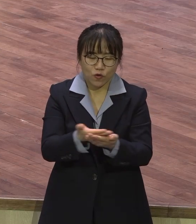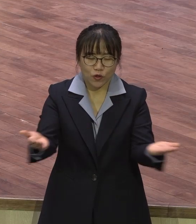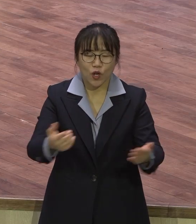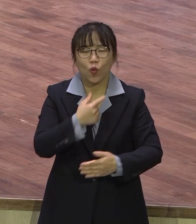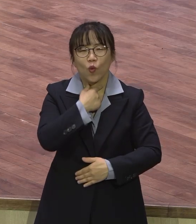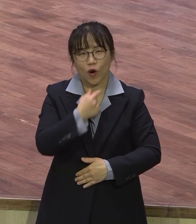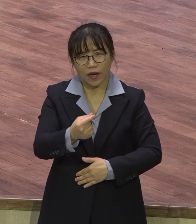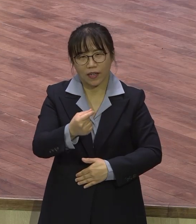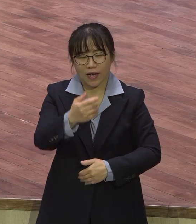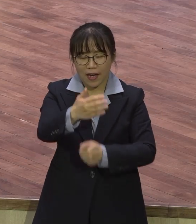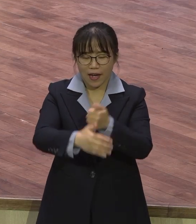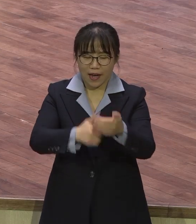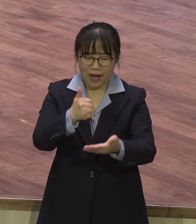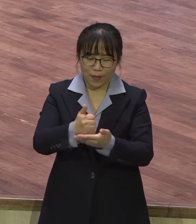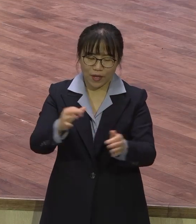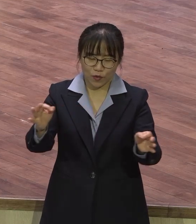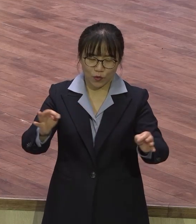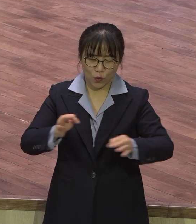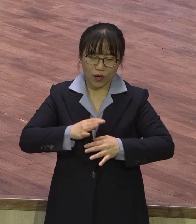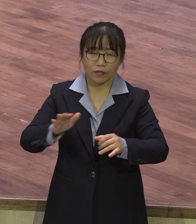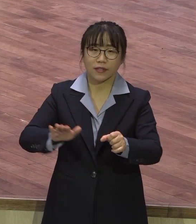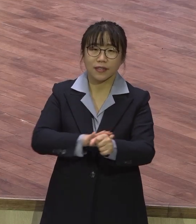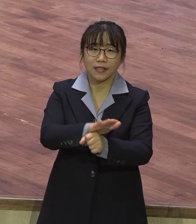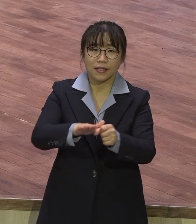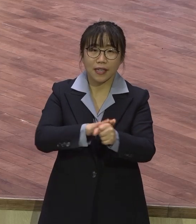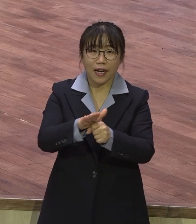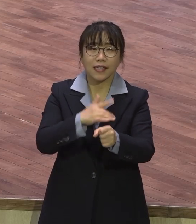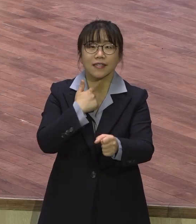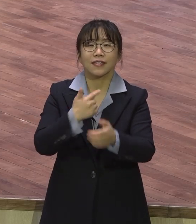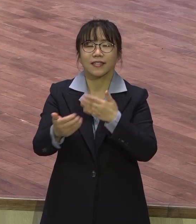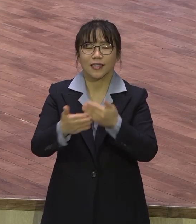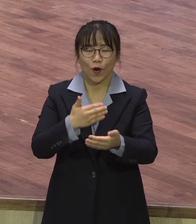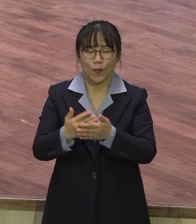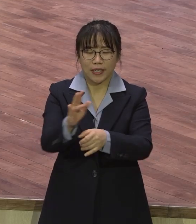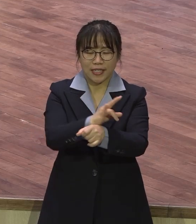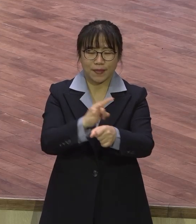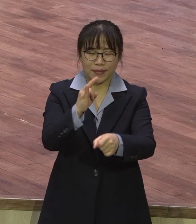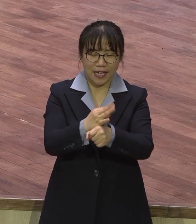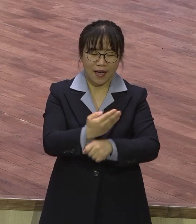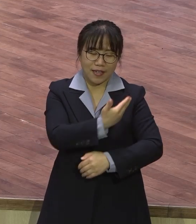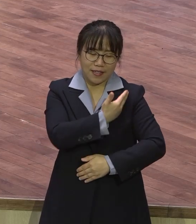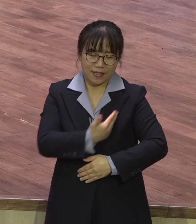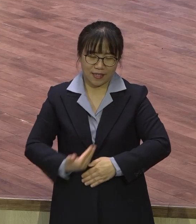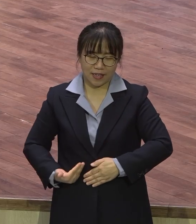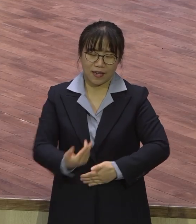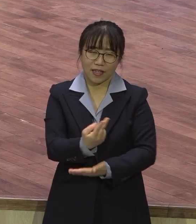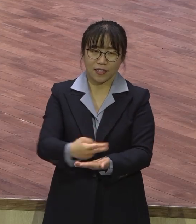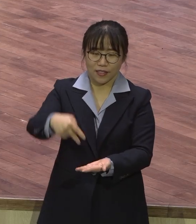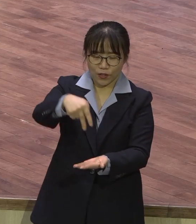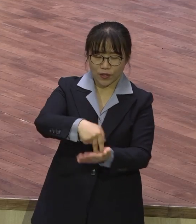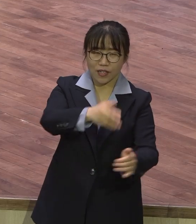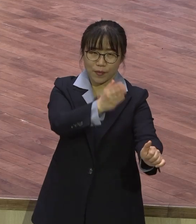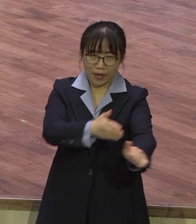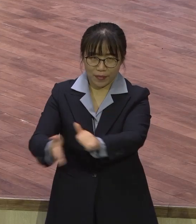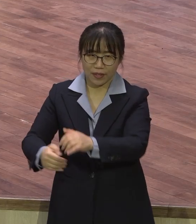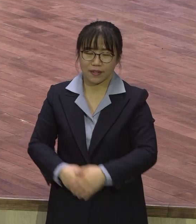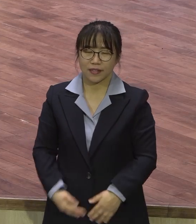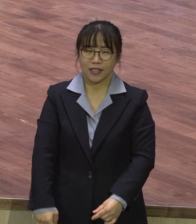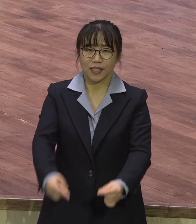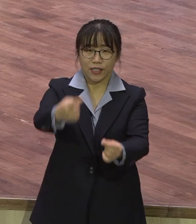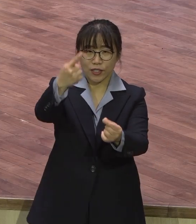풍성히 체험하면서 24 제자로 당당히 서시기를 제문으로 주부합니다 그럼 첫째로